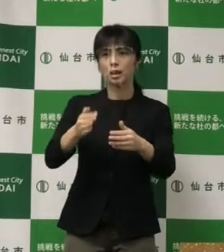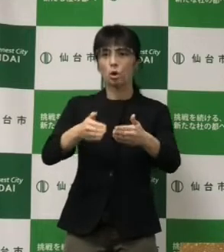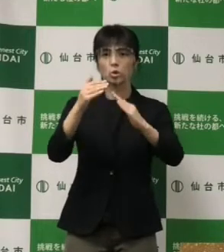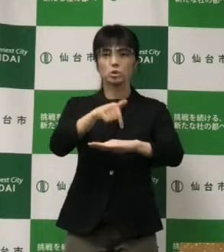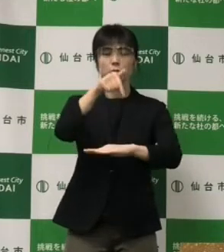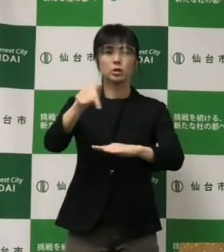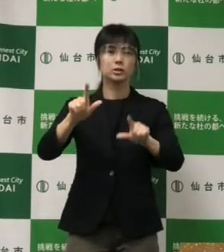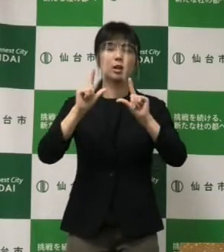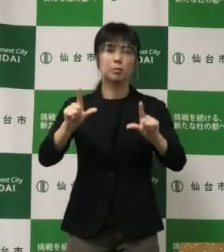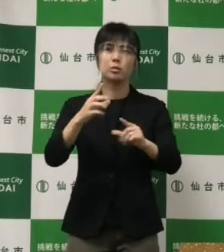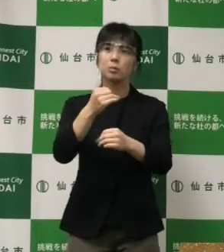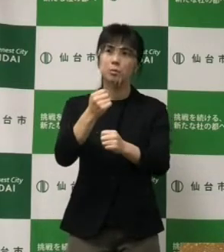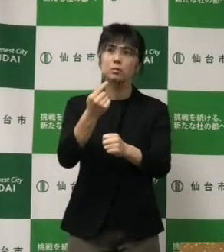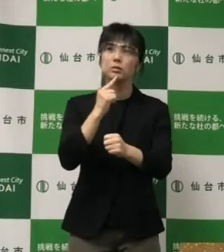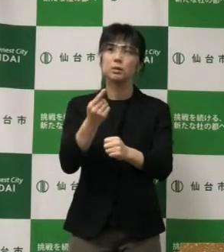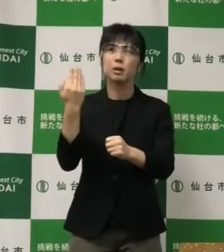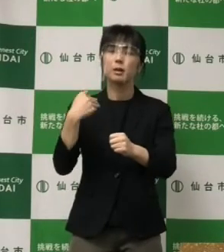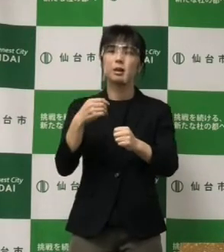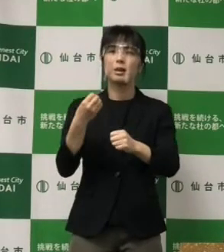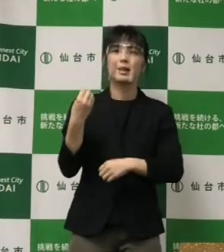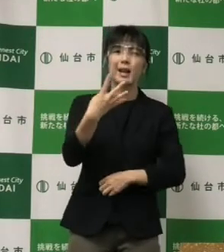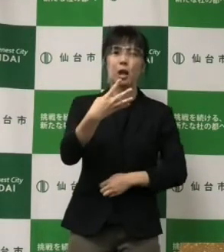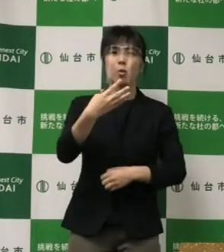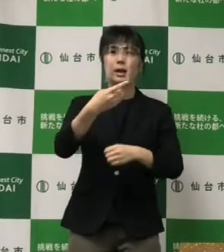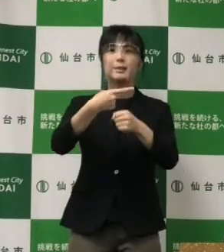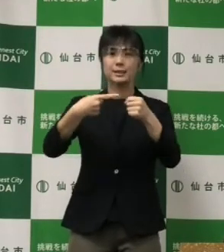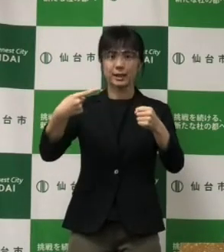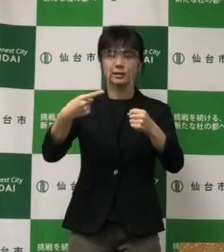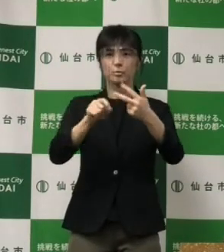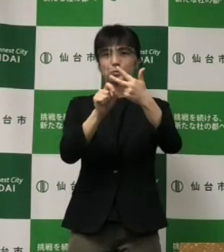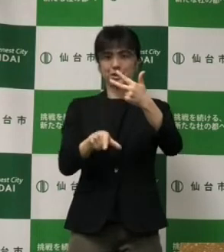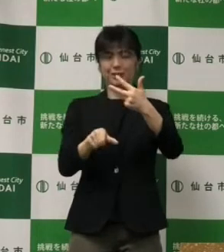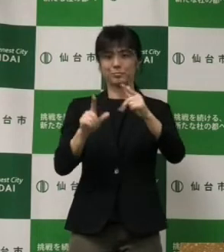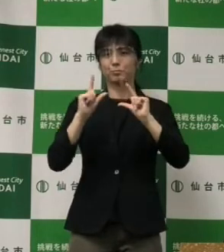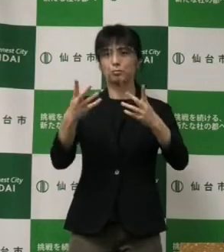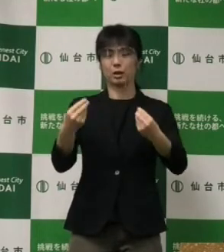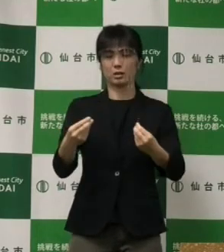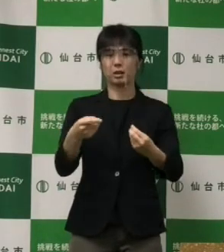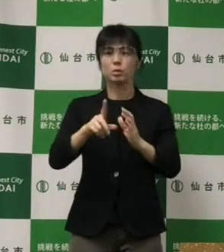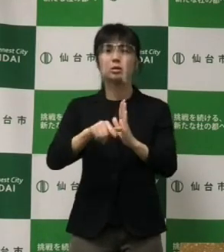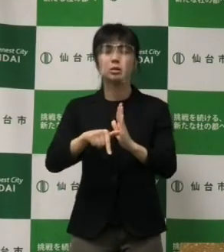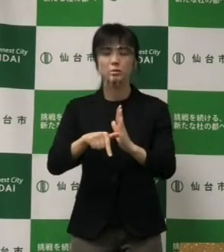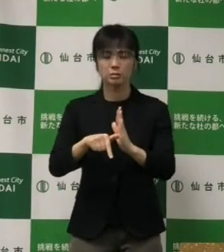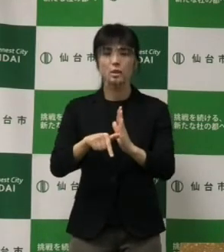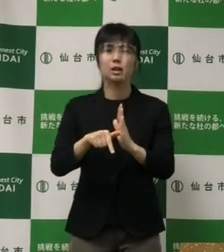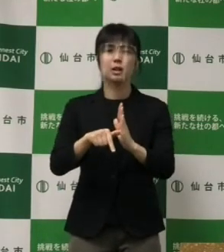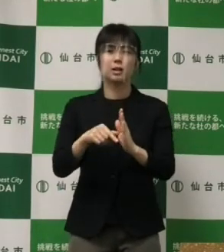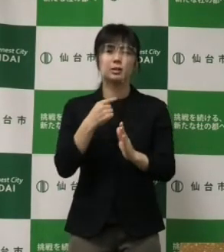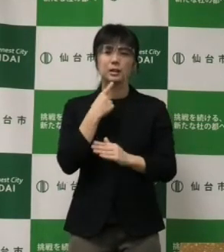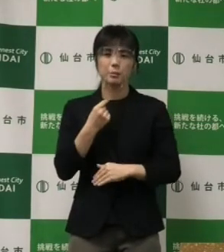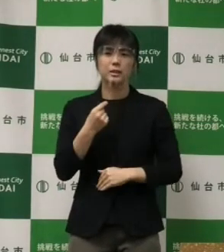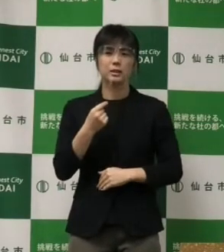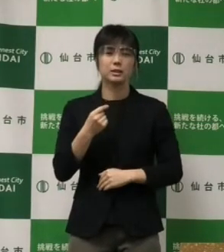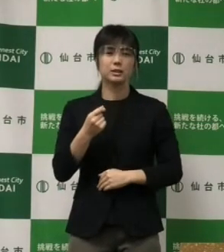きました令和元年7月でしたけれども、やはり、古い耐震基準